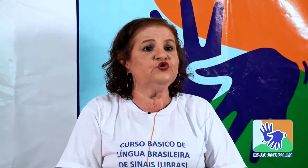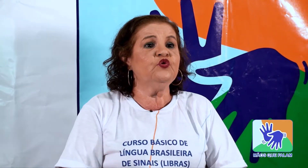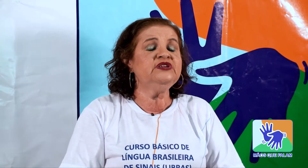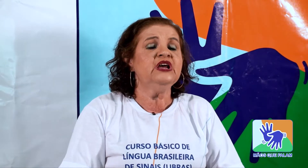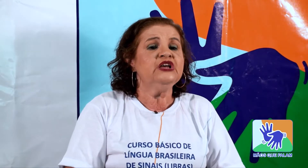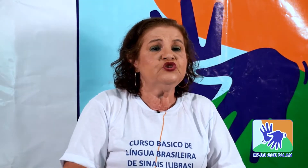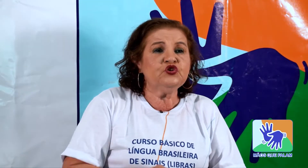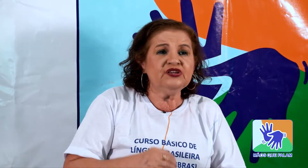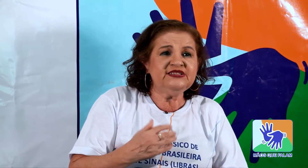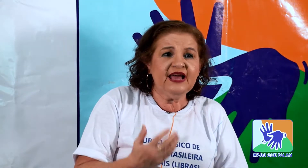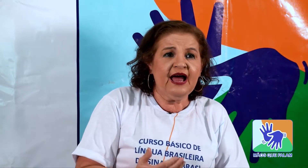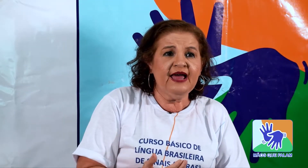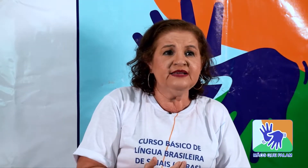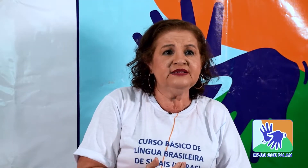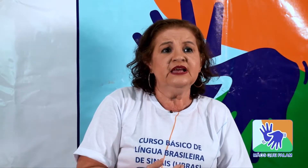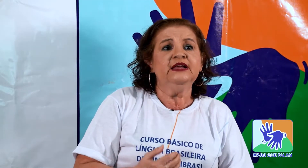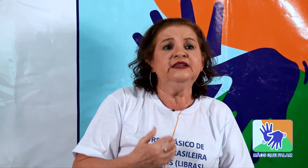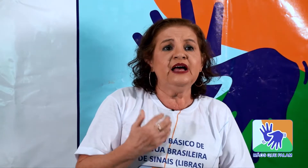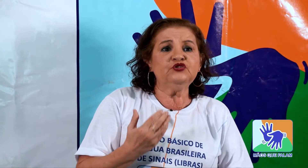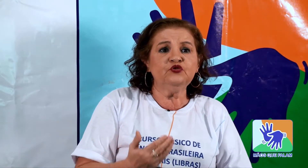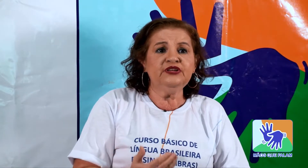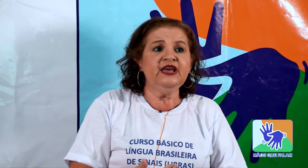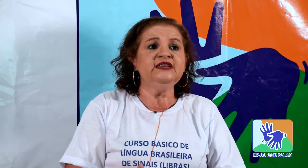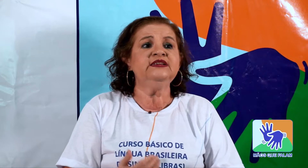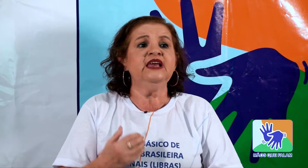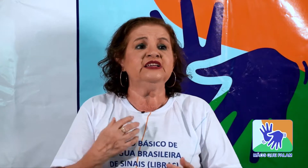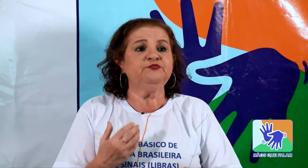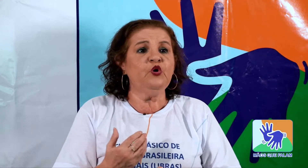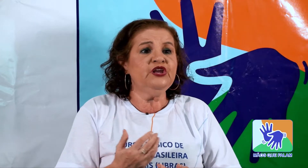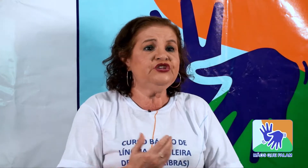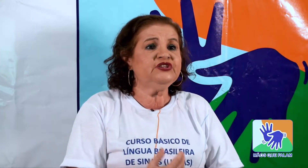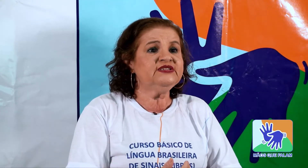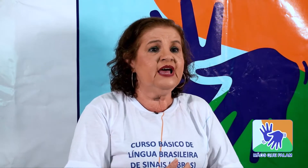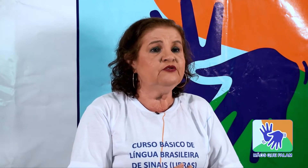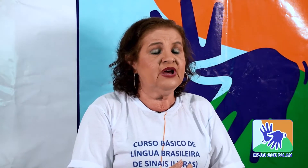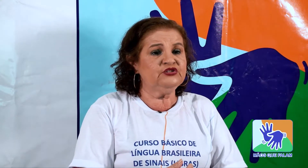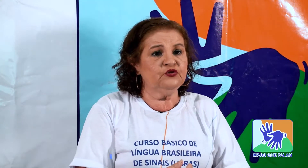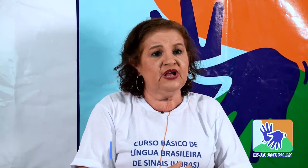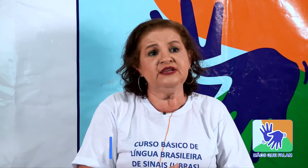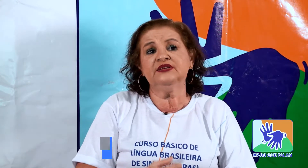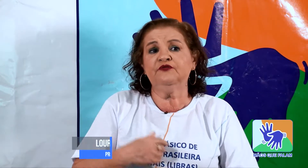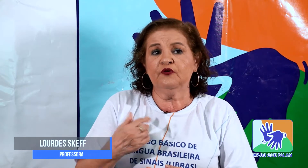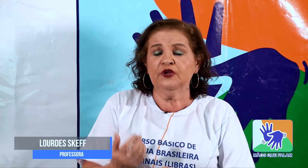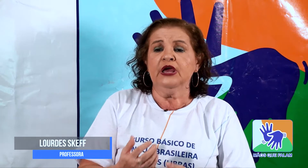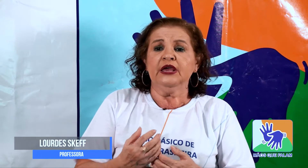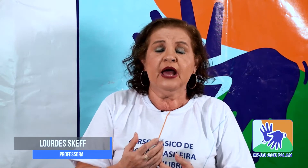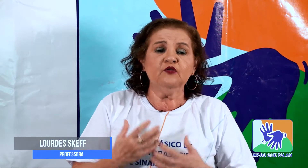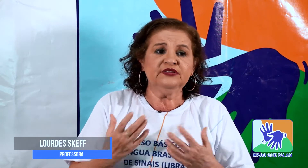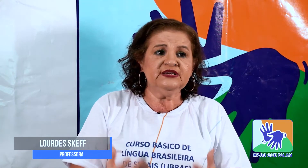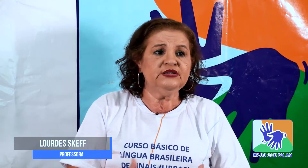representações sociais da surdez e as políticas educacionais que